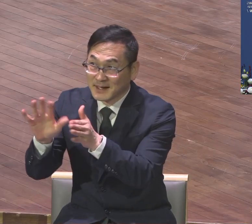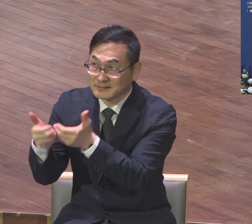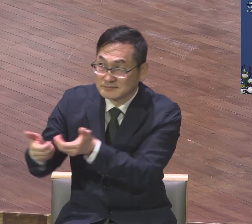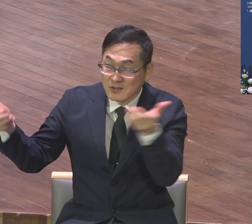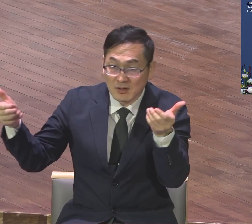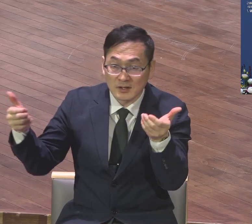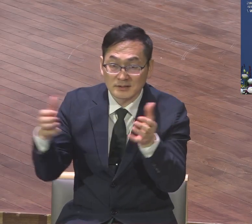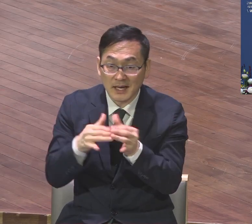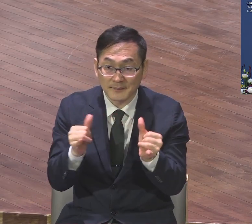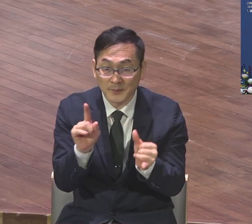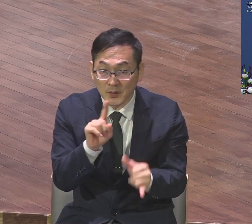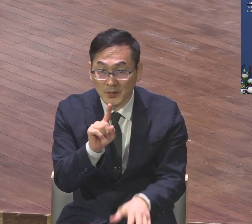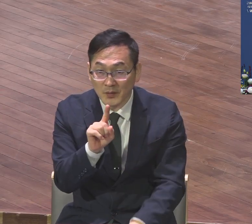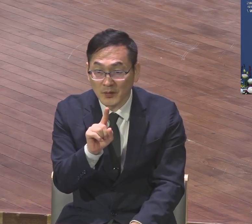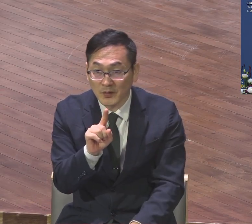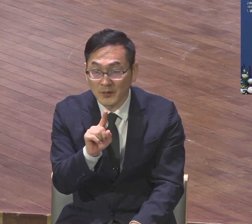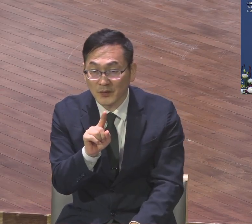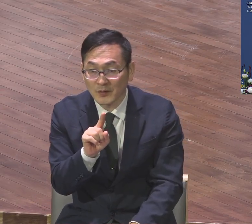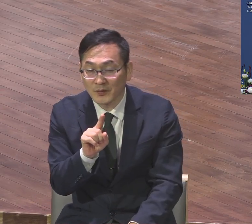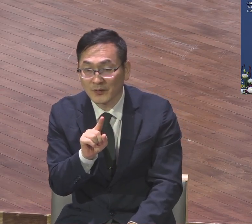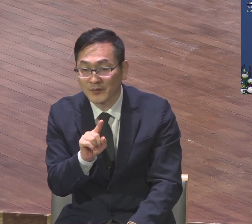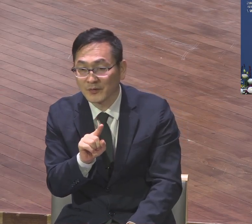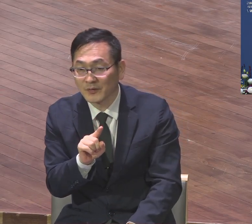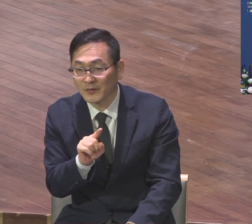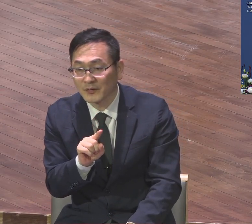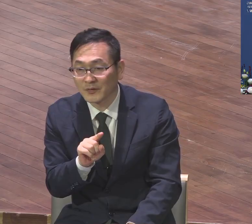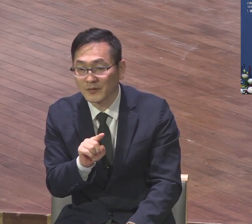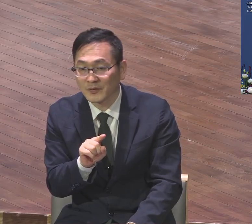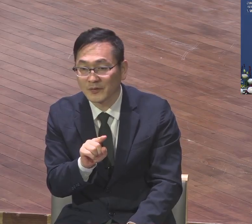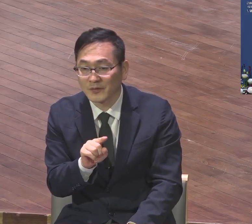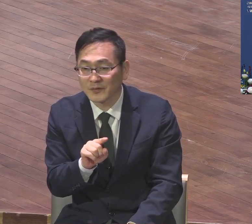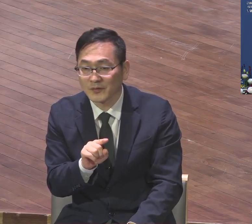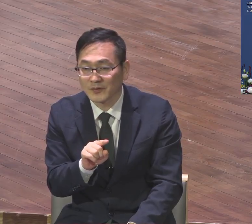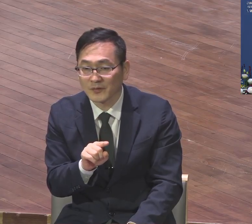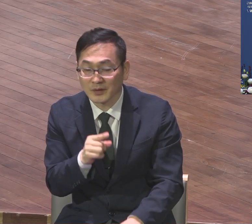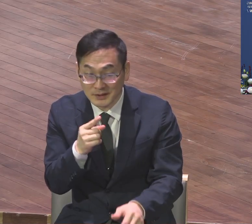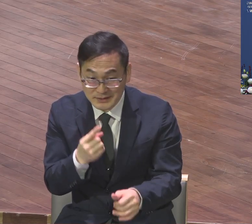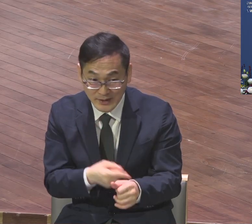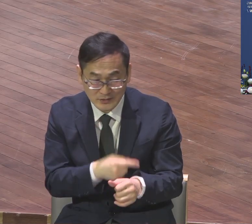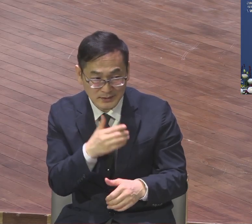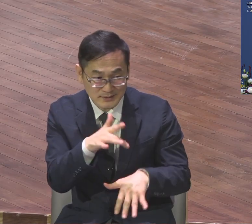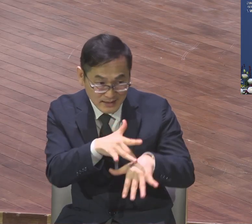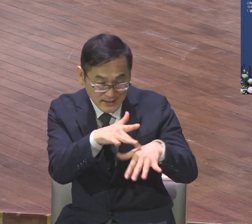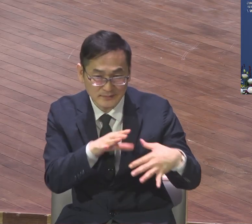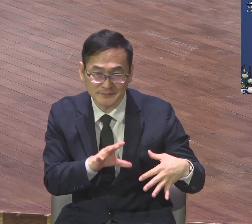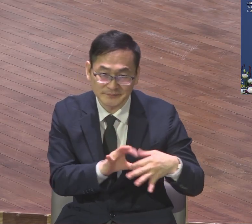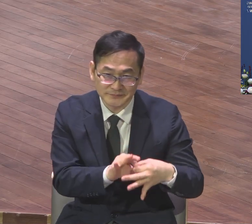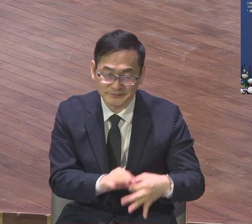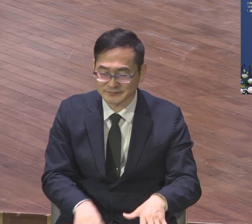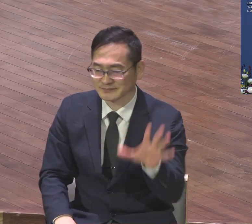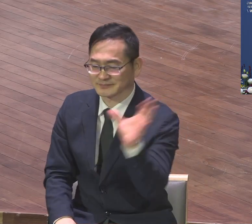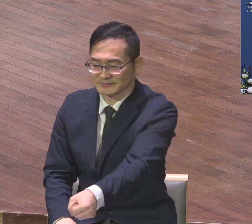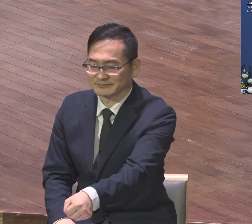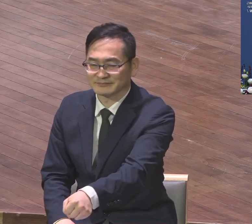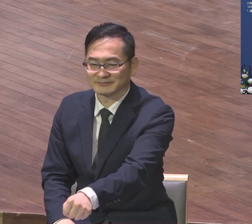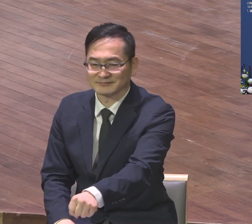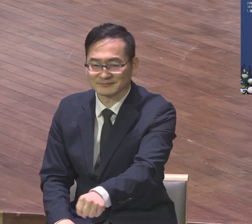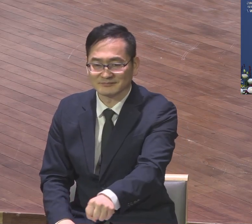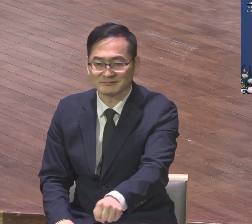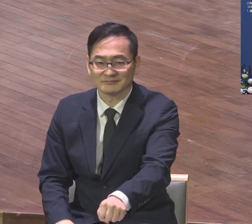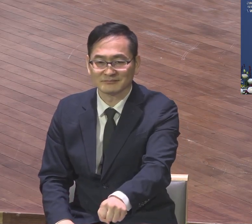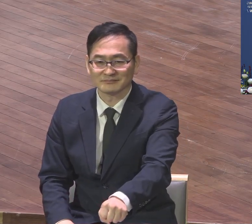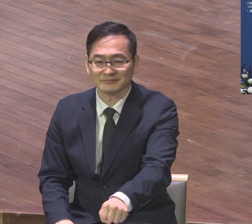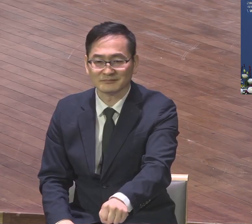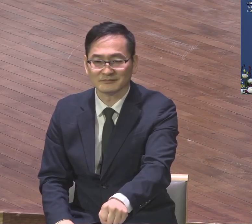어떤 사람이에요? 여러분처럼 하나님을 예배하지 않는 사람은 전부 소속이 마귀 소속이에요. 온갖